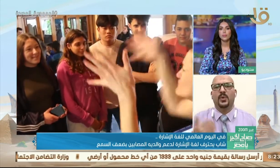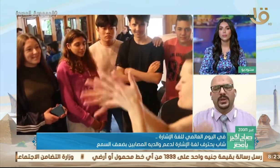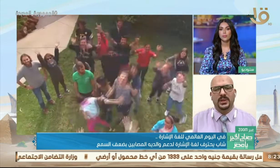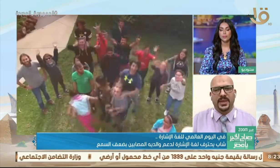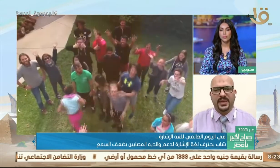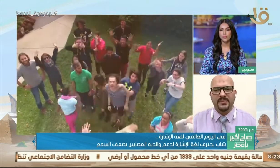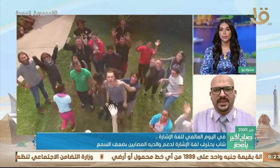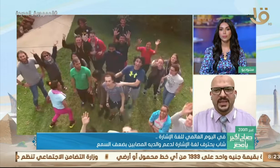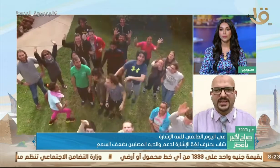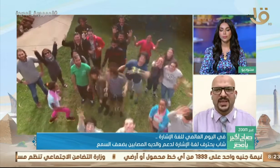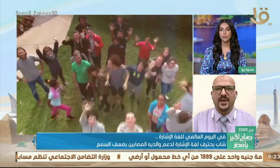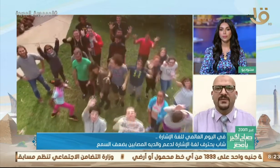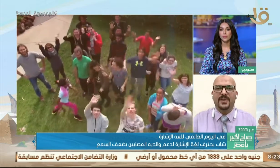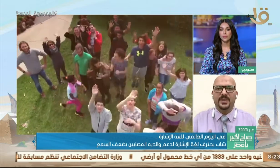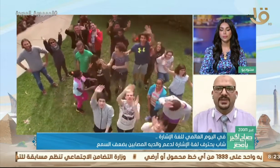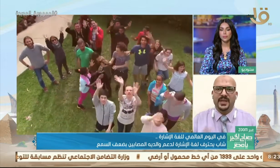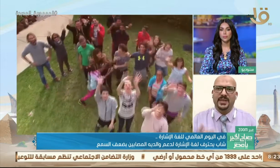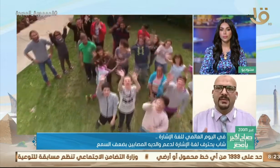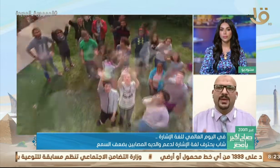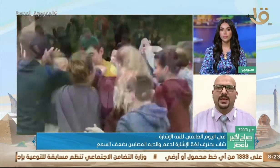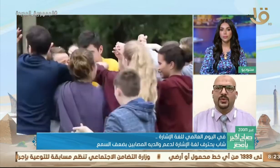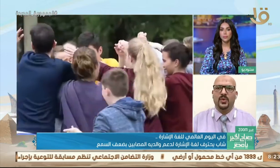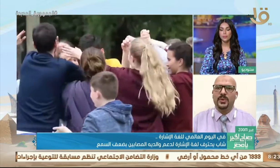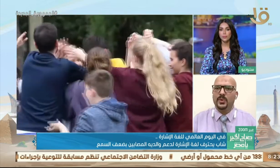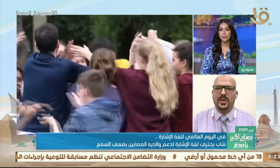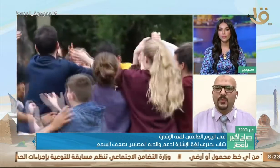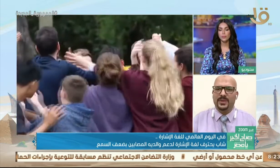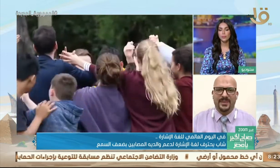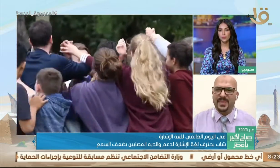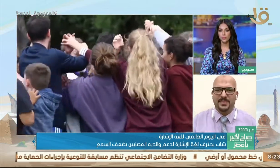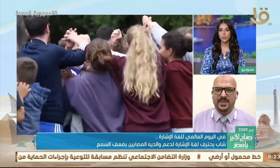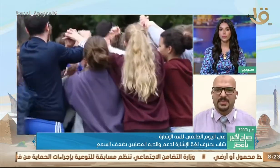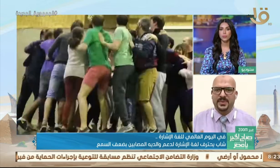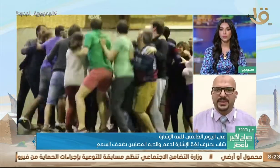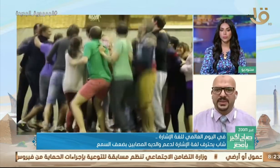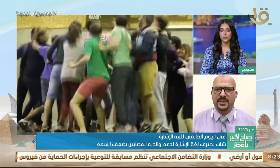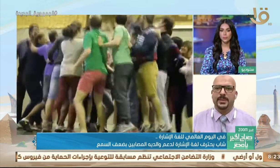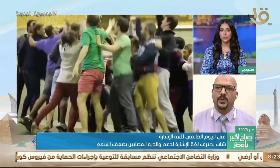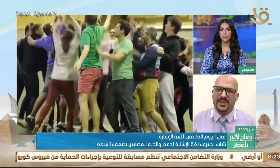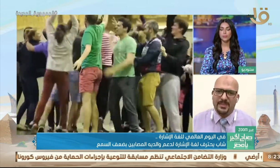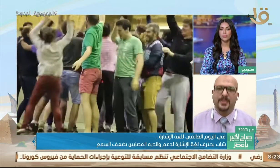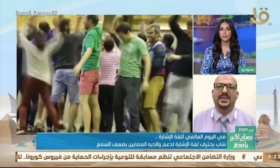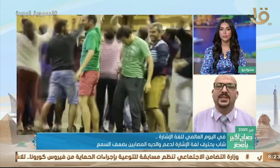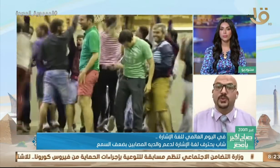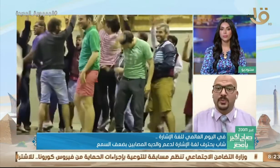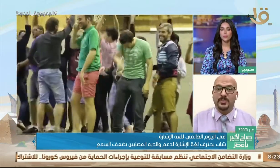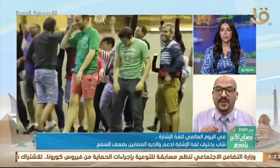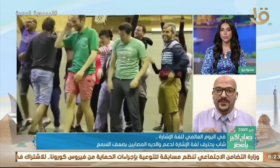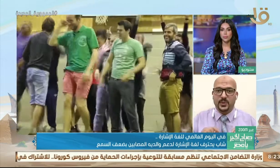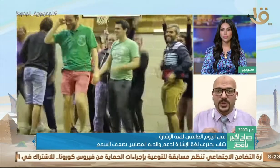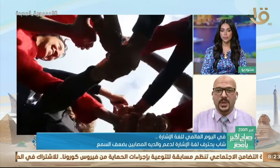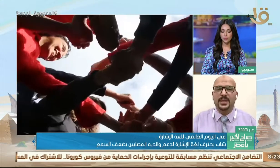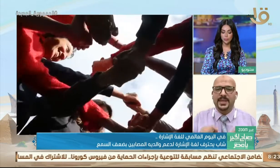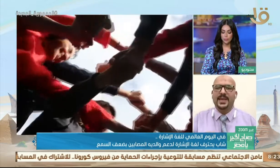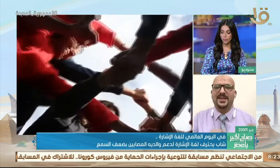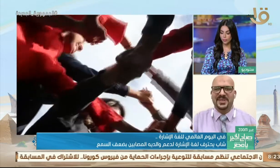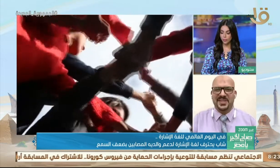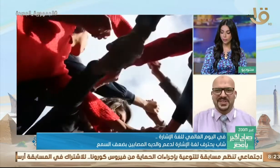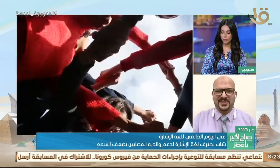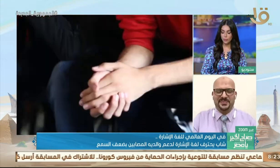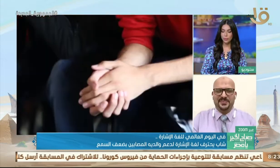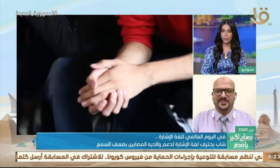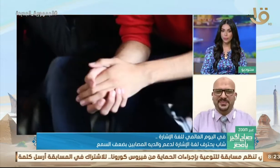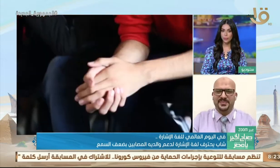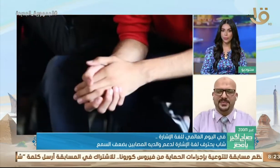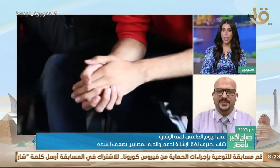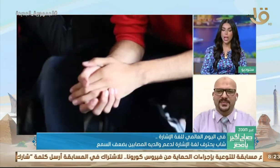المعلمين الموجودين داخل المدارس، فبالتالي يبقى عندهم اللغة مكتملة بسبب المجتمع بتاع الصم نفسه داخل